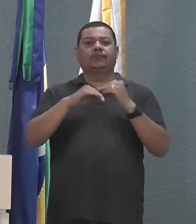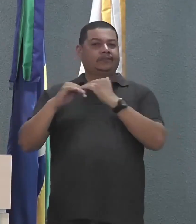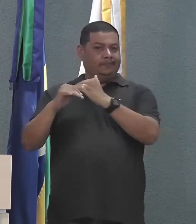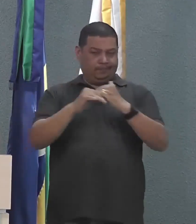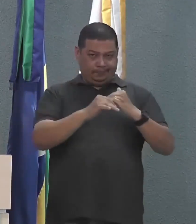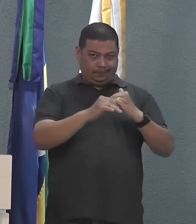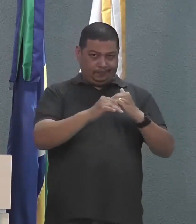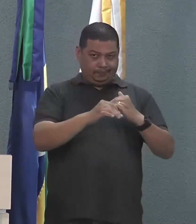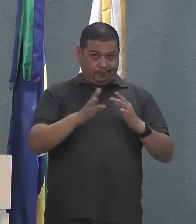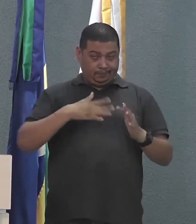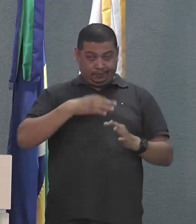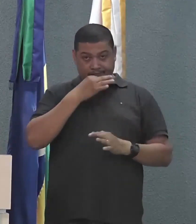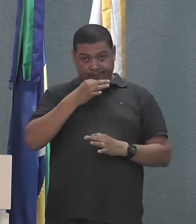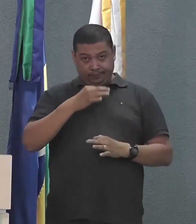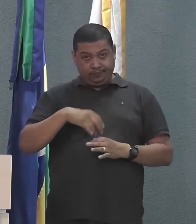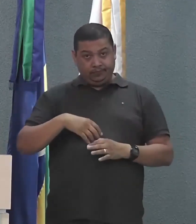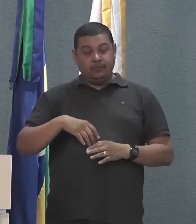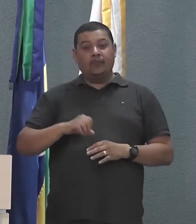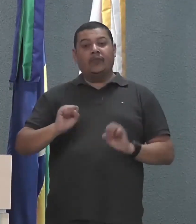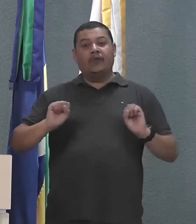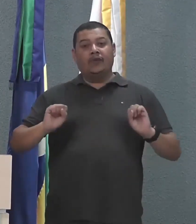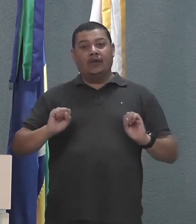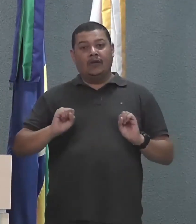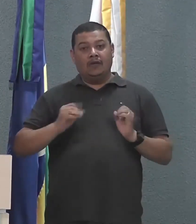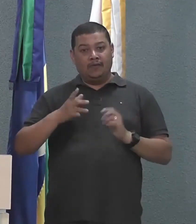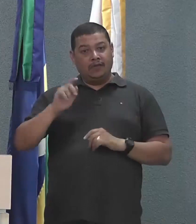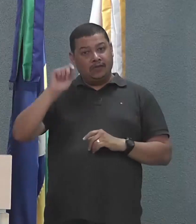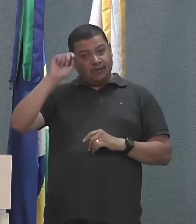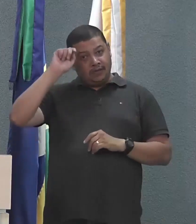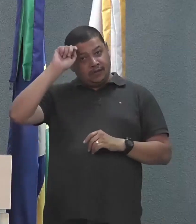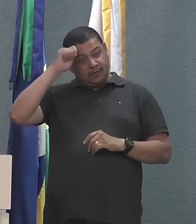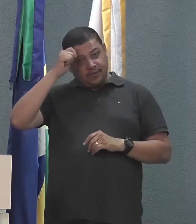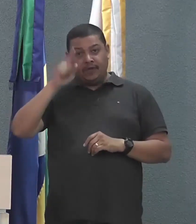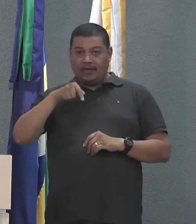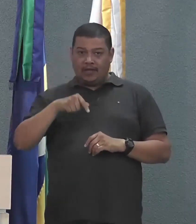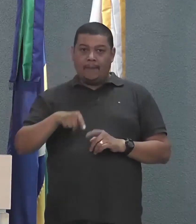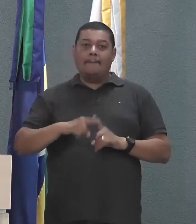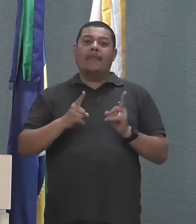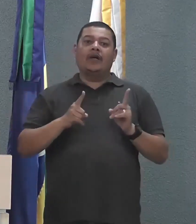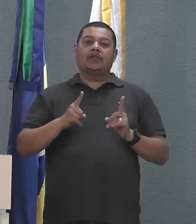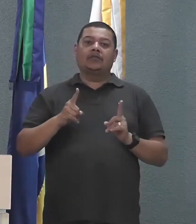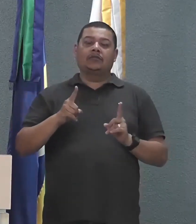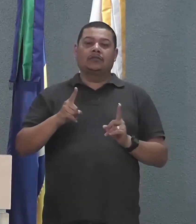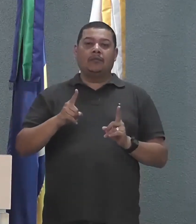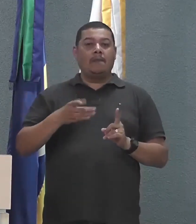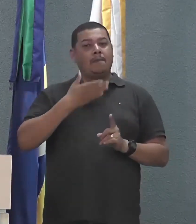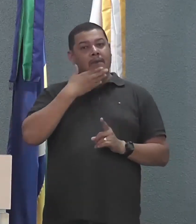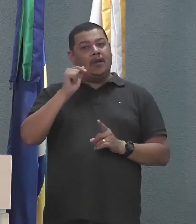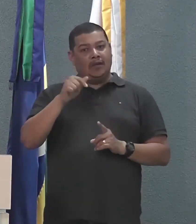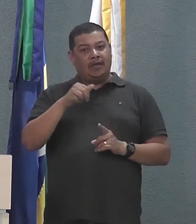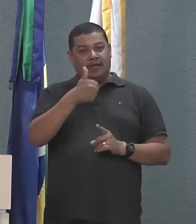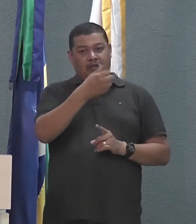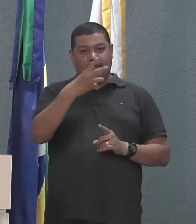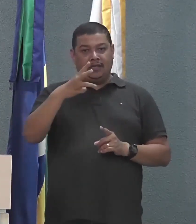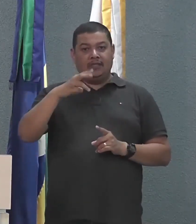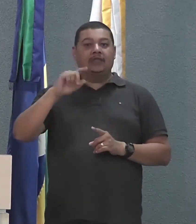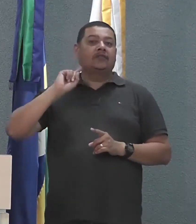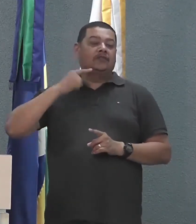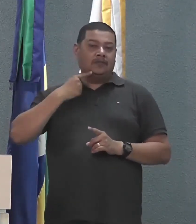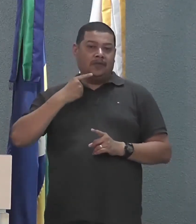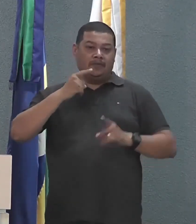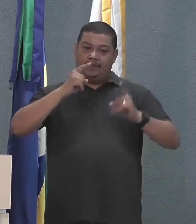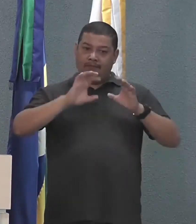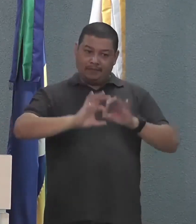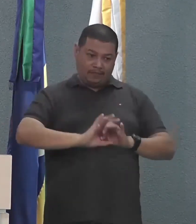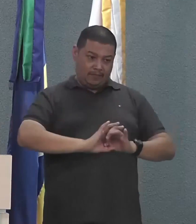importante, o dia da consciência negra, mas para mim, o divisor de águas é o dia 13 de maio, quando foi assinado aquele tratado em que libertava